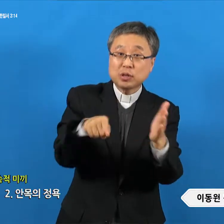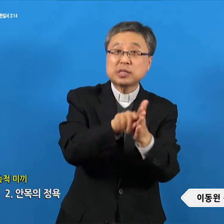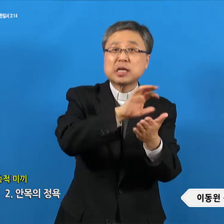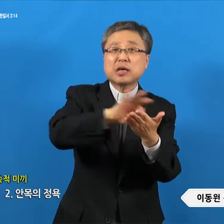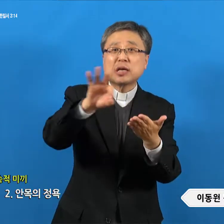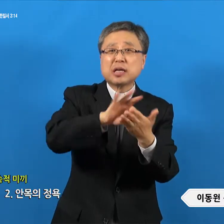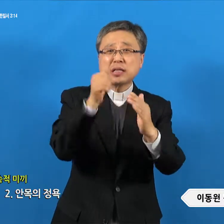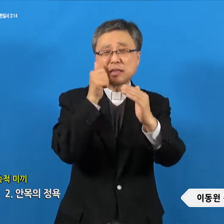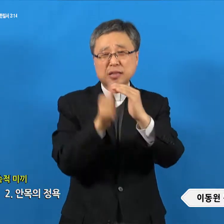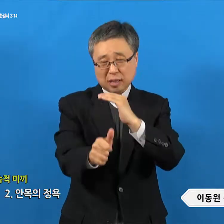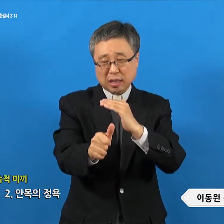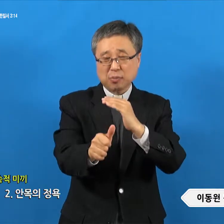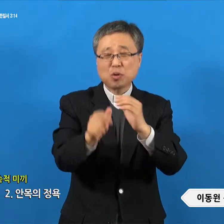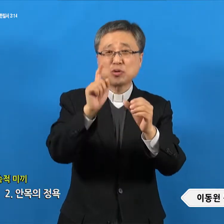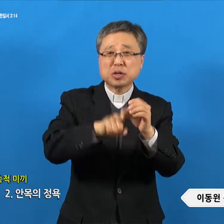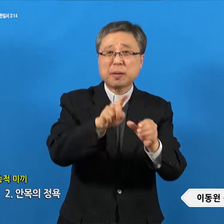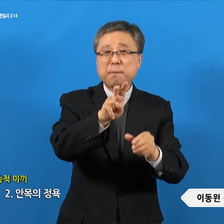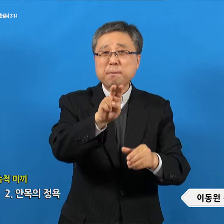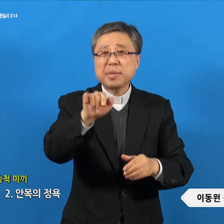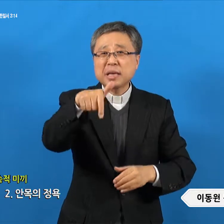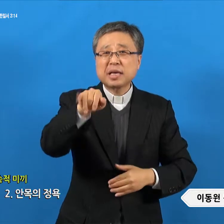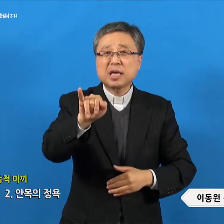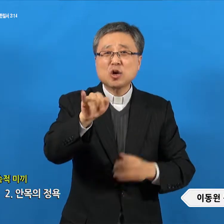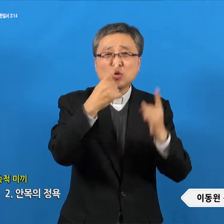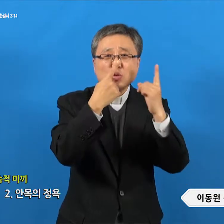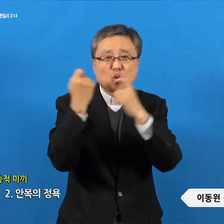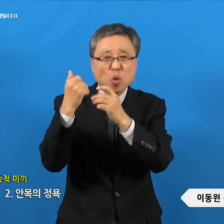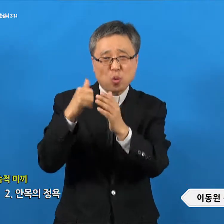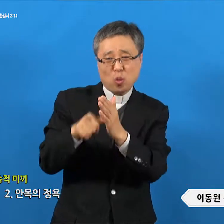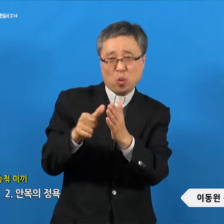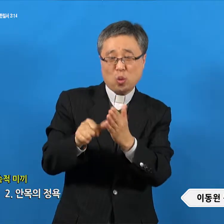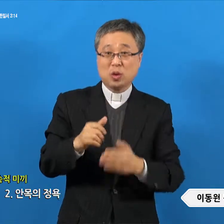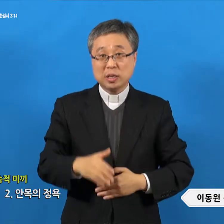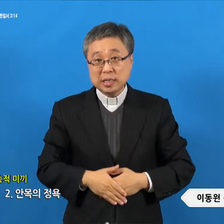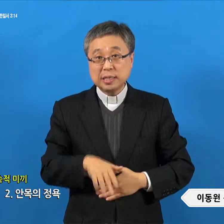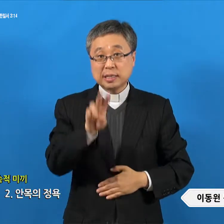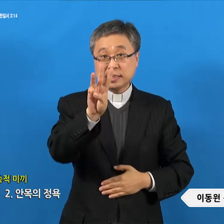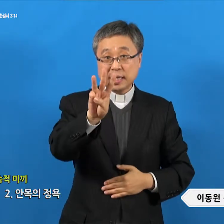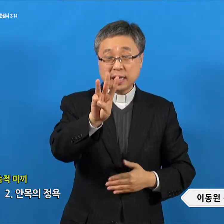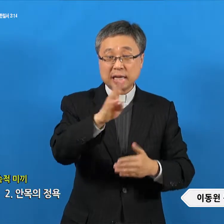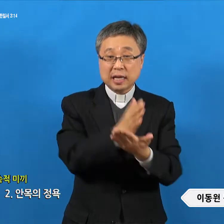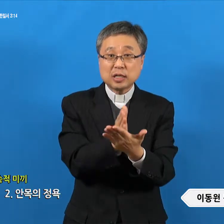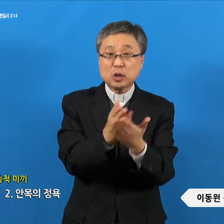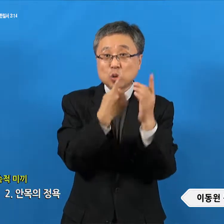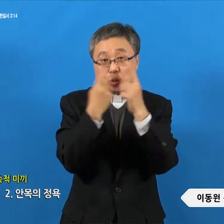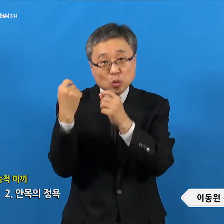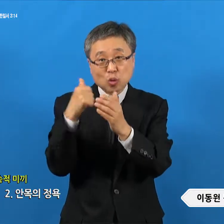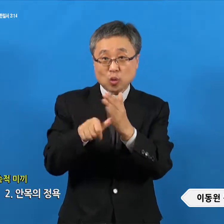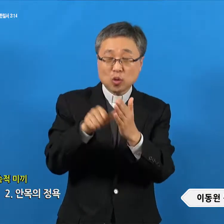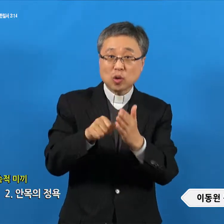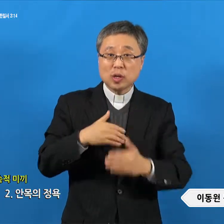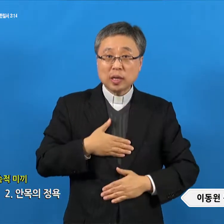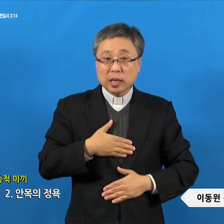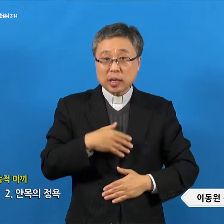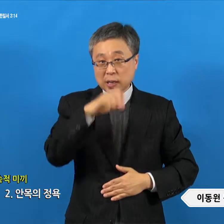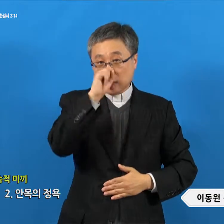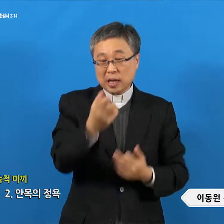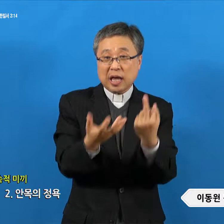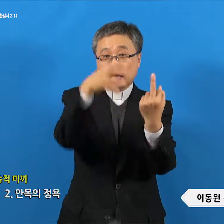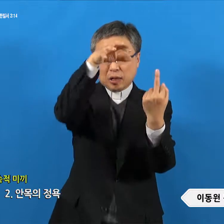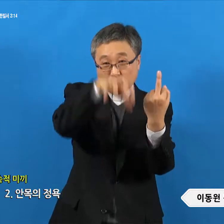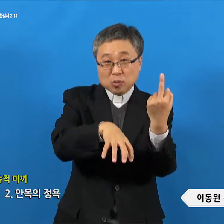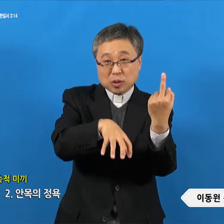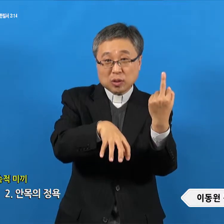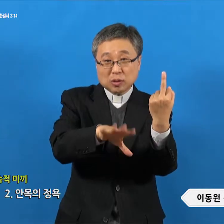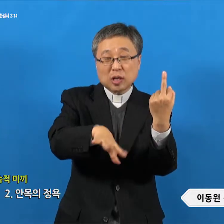사용하는 대표적인 미끼들이라고 할 수가 있습니다. 이 세 가지 미끼를 가지고 에덴의 동산 태초의